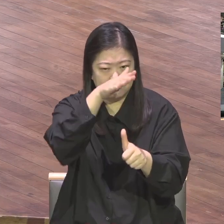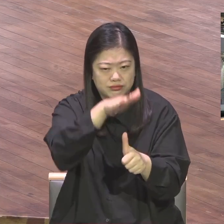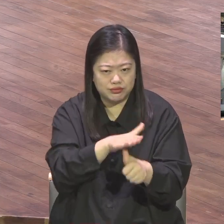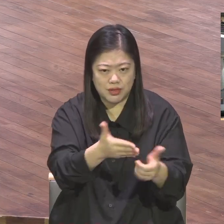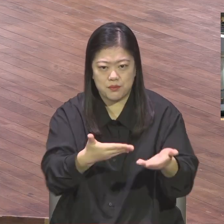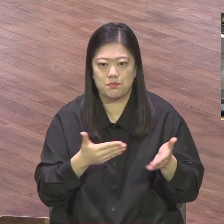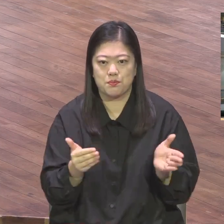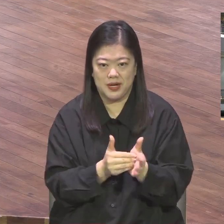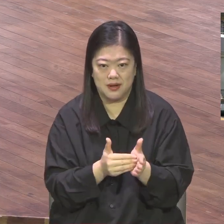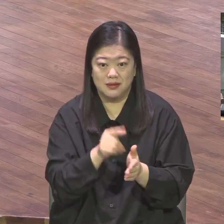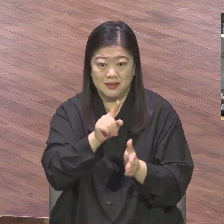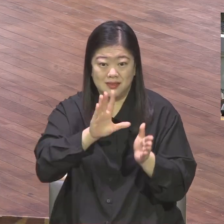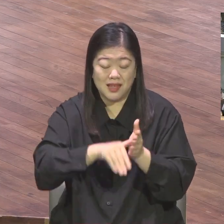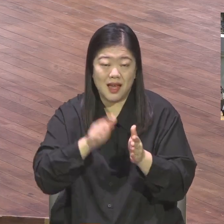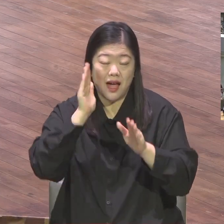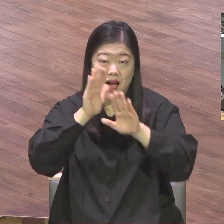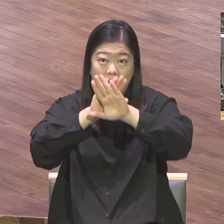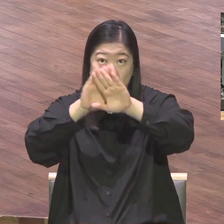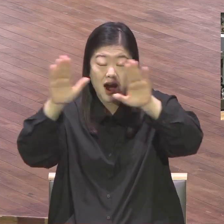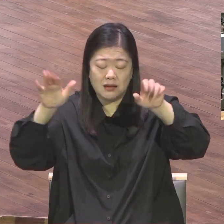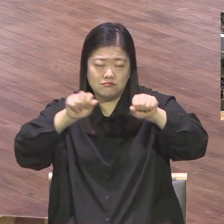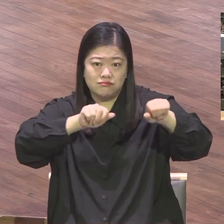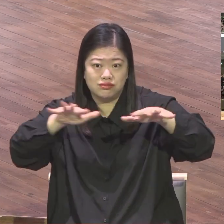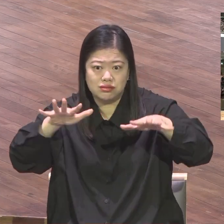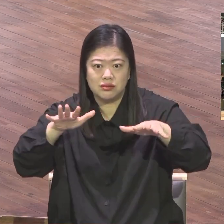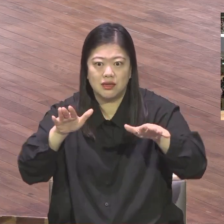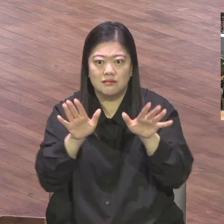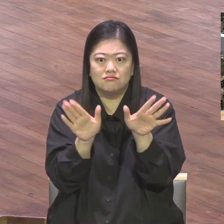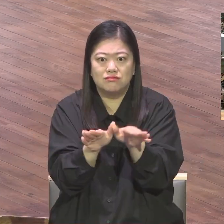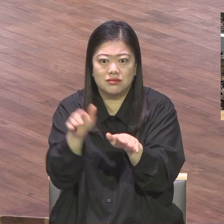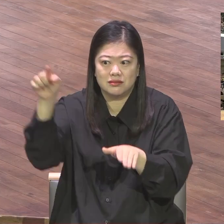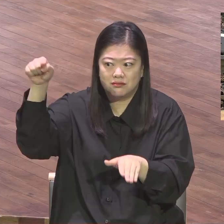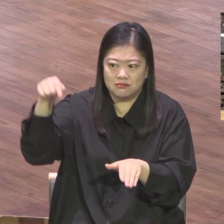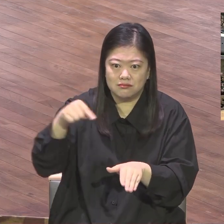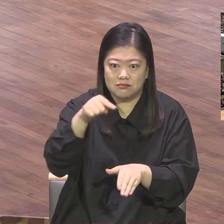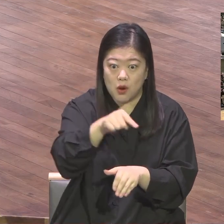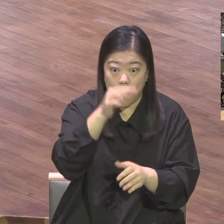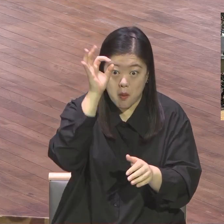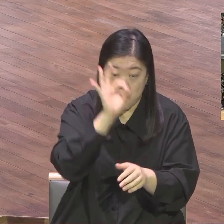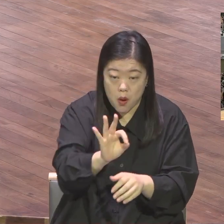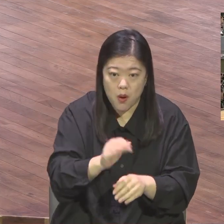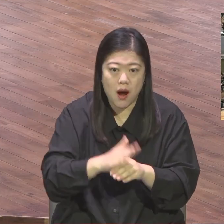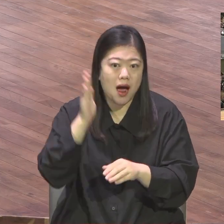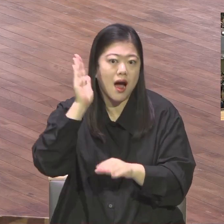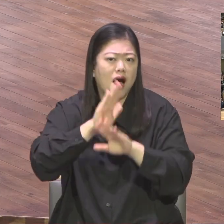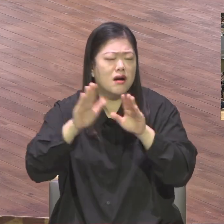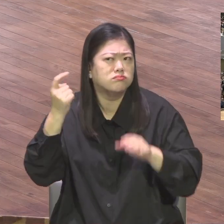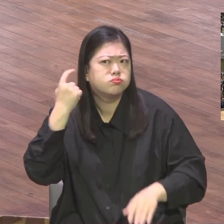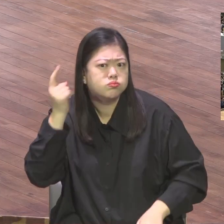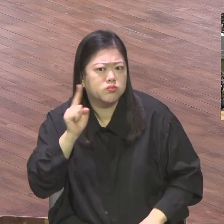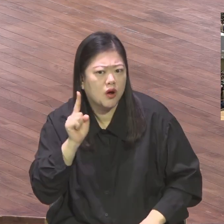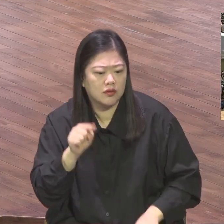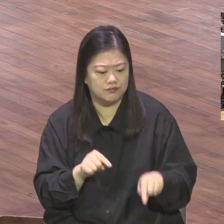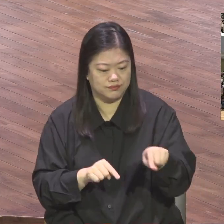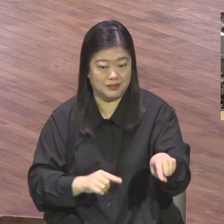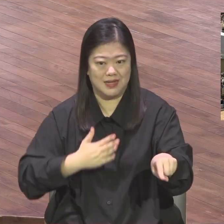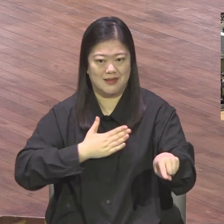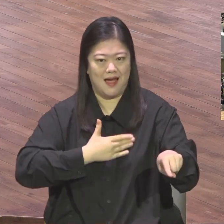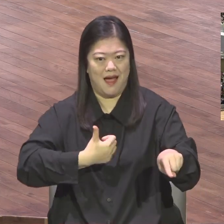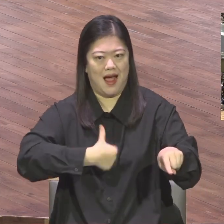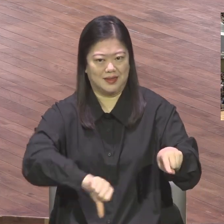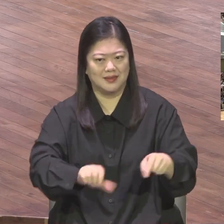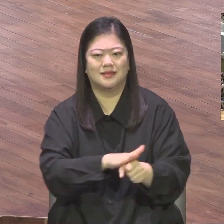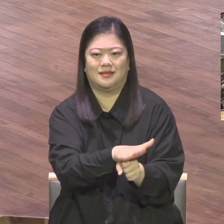갈라짐과 성령이 비둘기같이 자기에게 내려오심을 보시더니 하늘로부터 소리가 나기를 너는 내 사랑하는